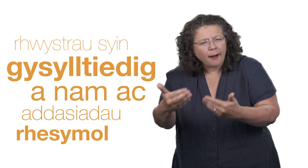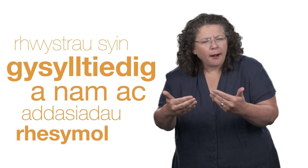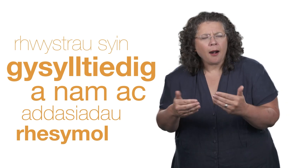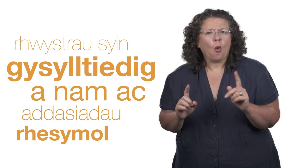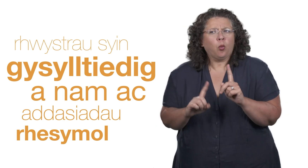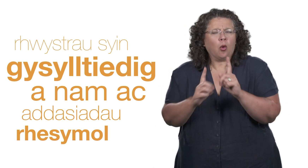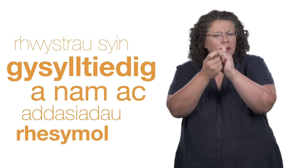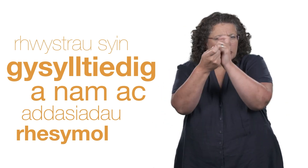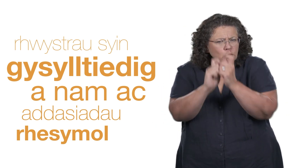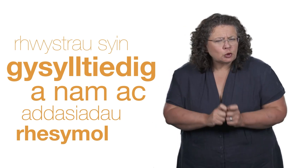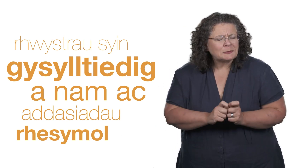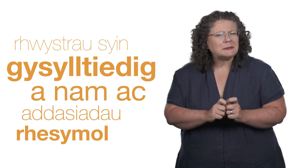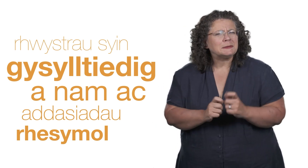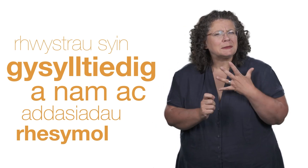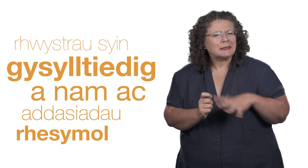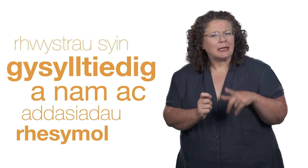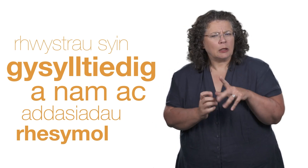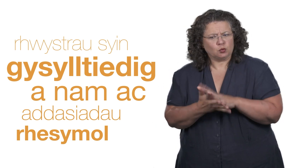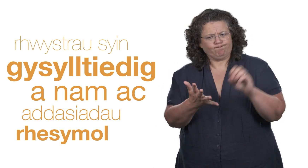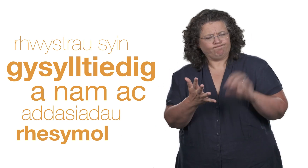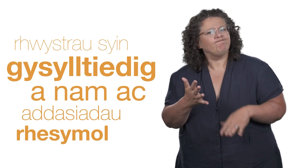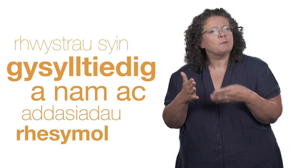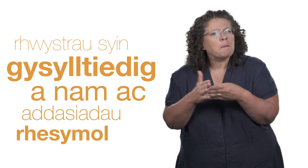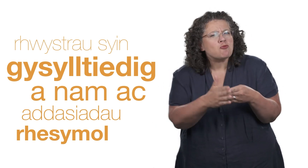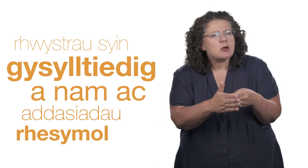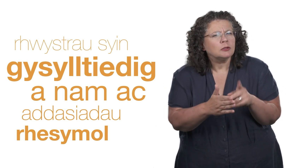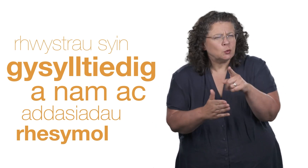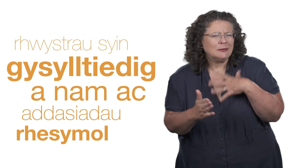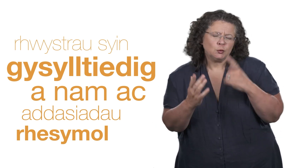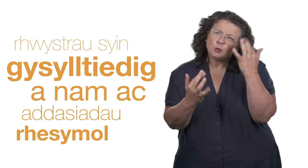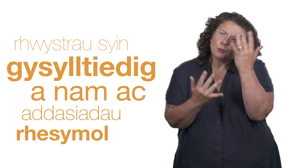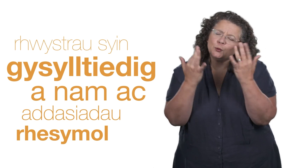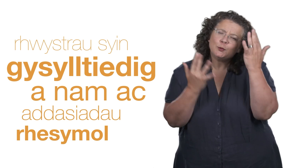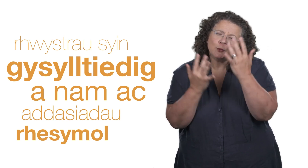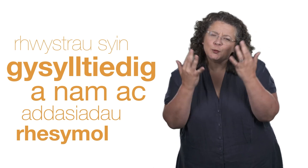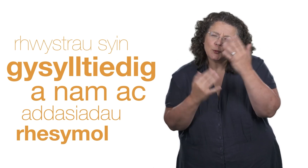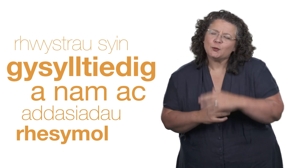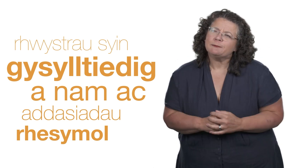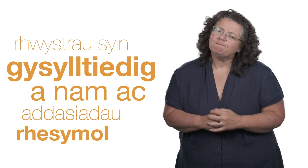gweithgareddau ymgyrchu, a pha addasiadau fyddai'n eich galluogi i oresgyn y rhwystrau